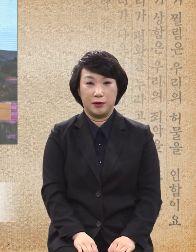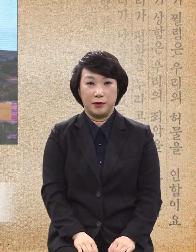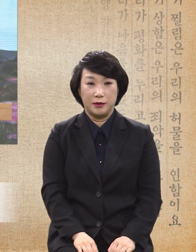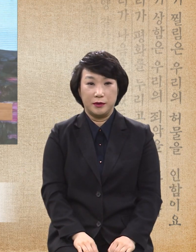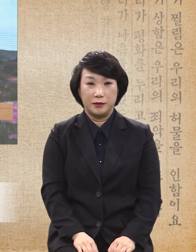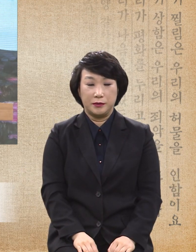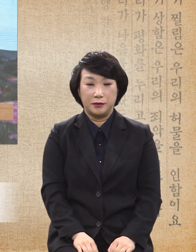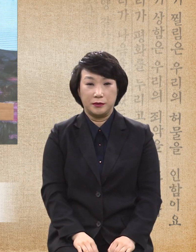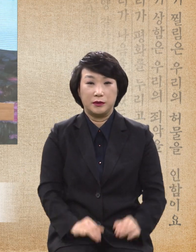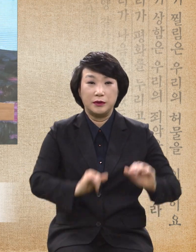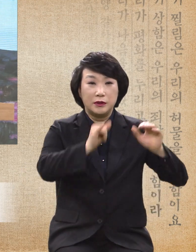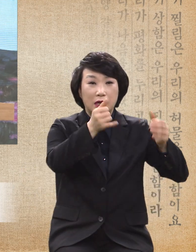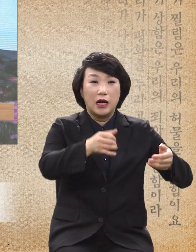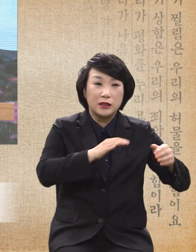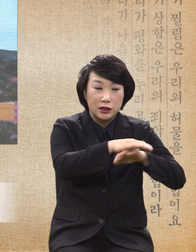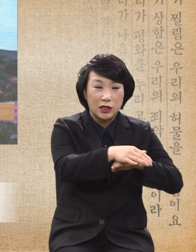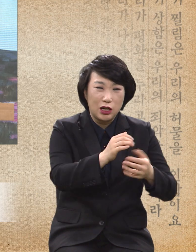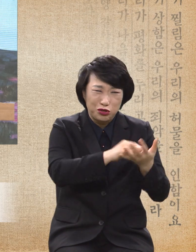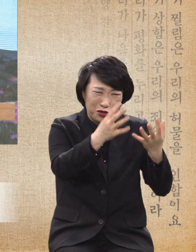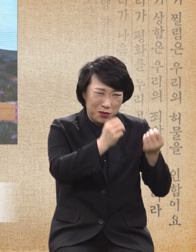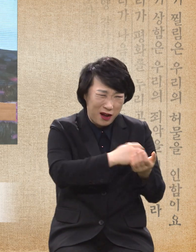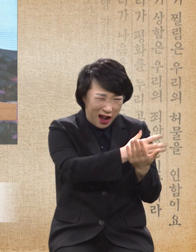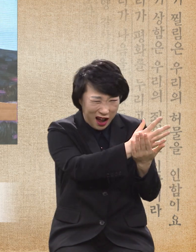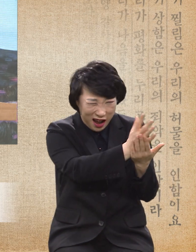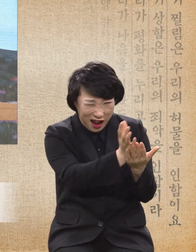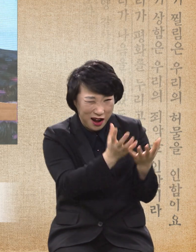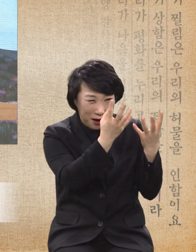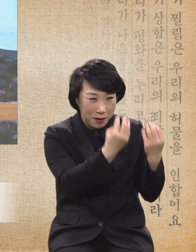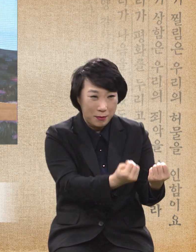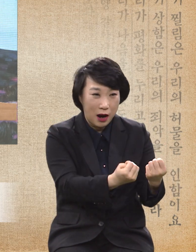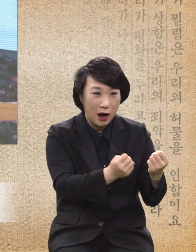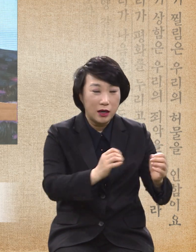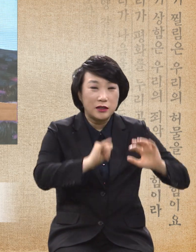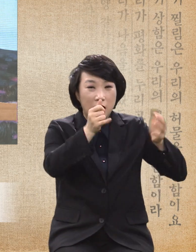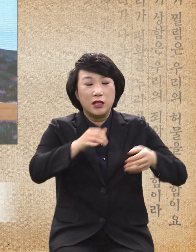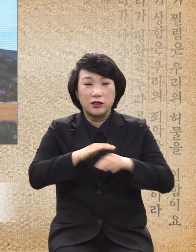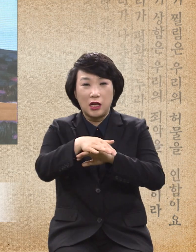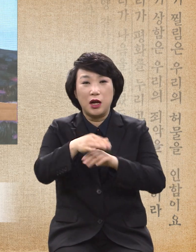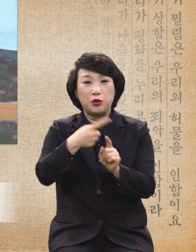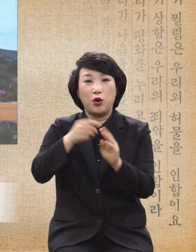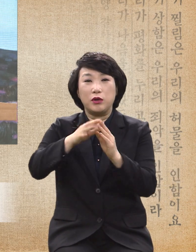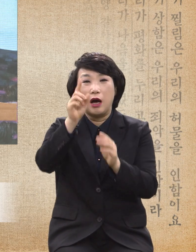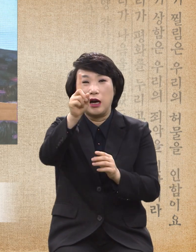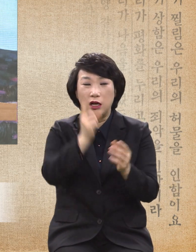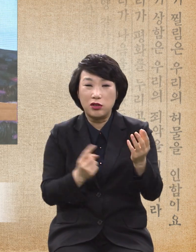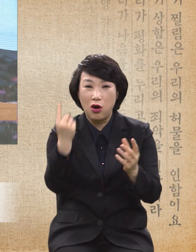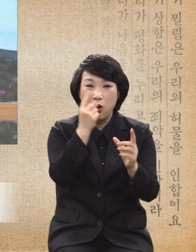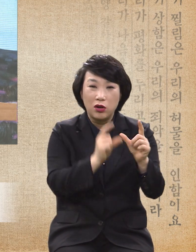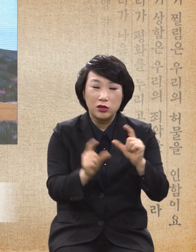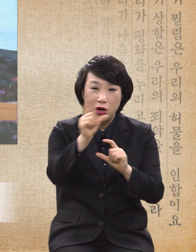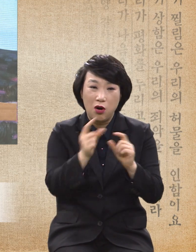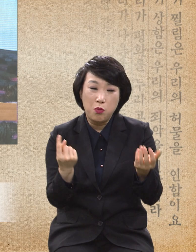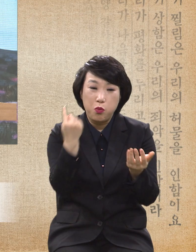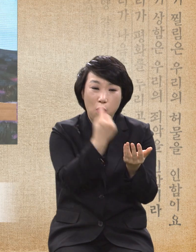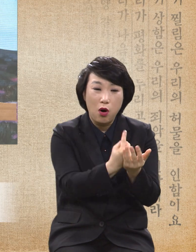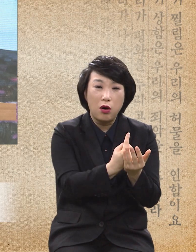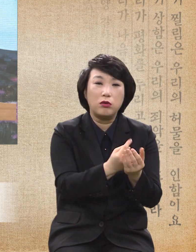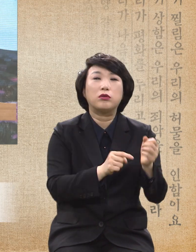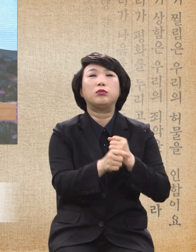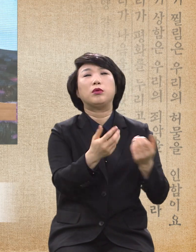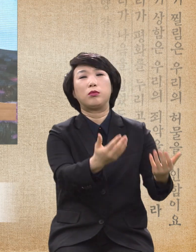보세요. 세속된 교회가 수만큼 있는데 세속된 교회를 또 하나 보태면 무슨 의미가 있겠느냐 그